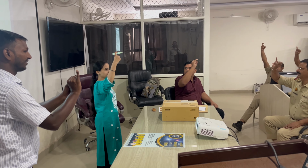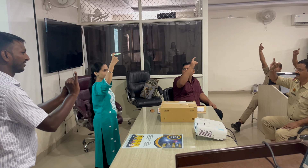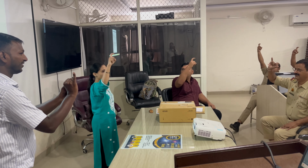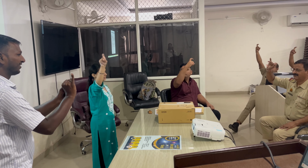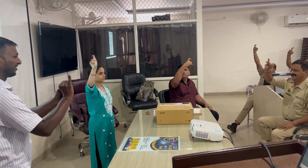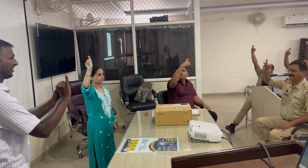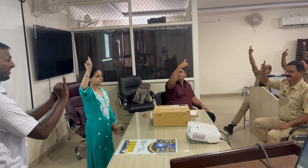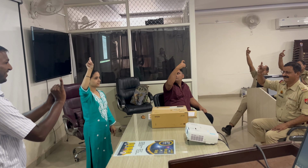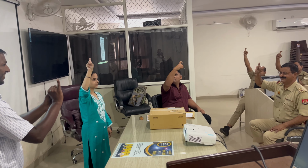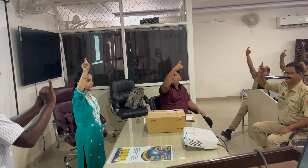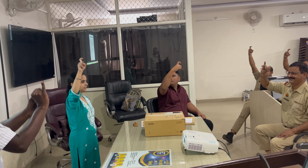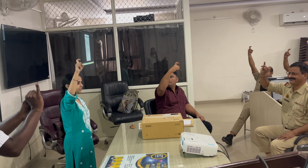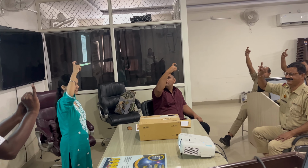7